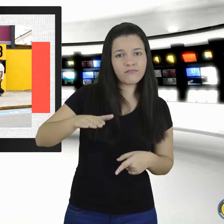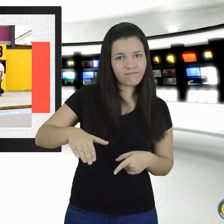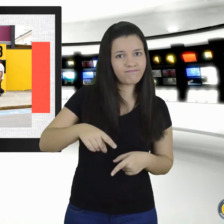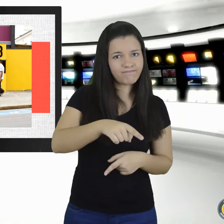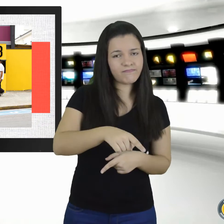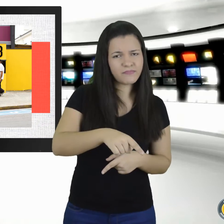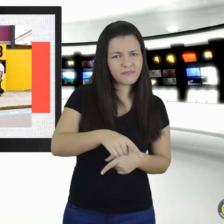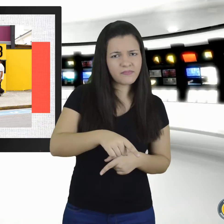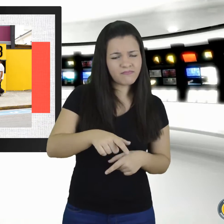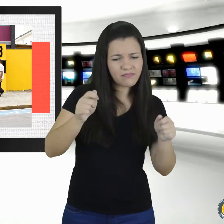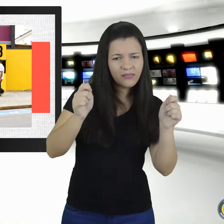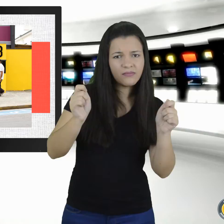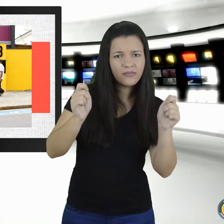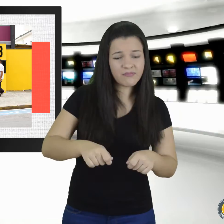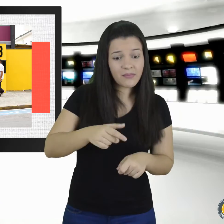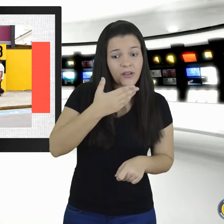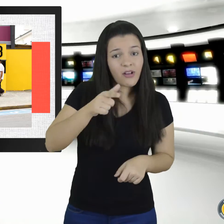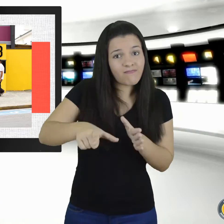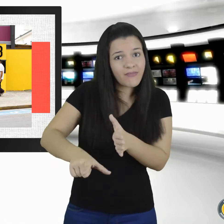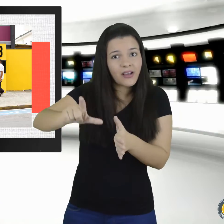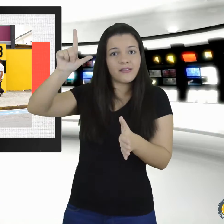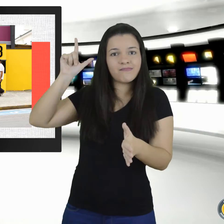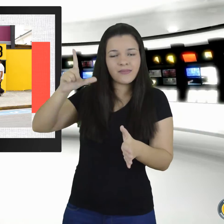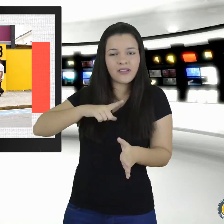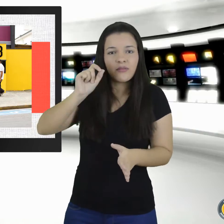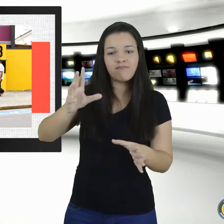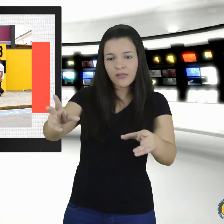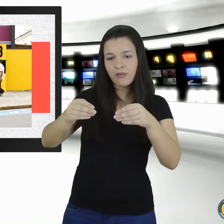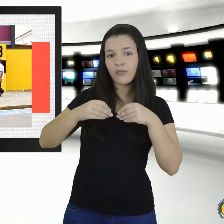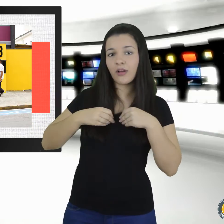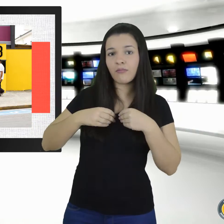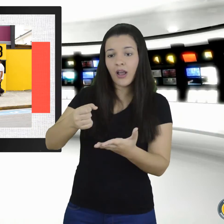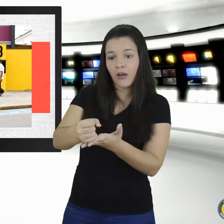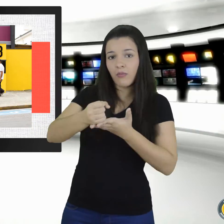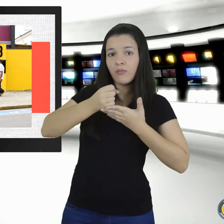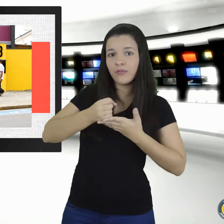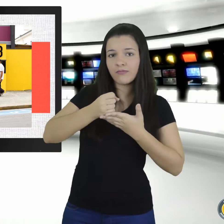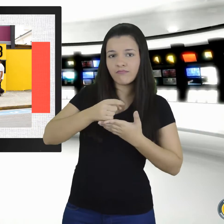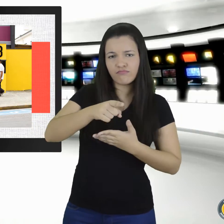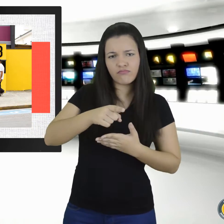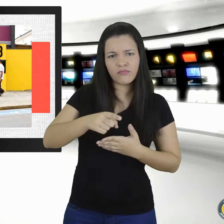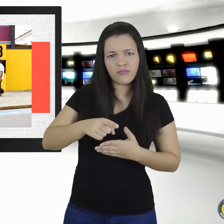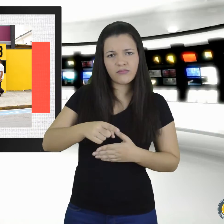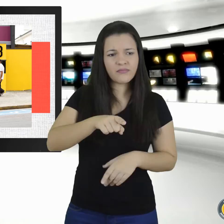precoces e pelo fato de que, o quanto antes elas receberem os serviços de